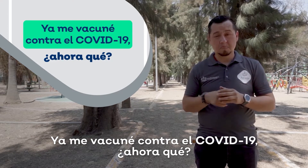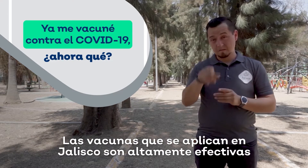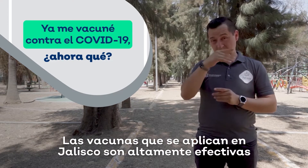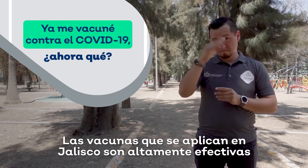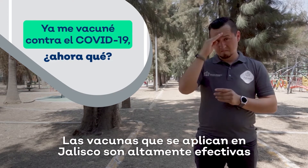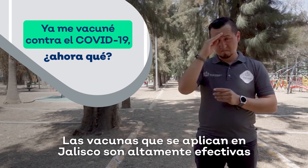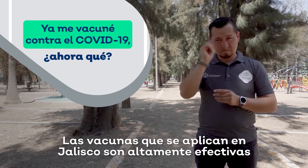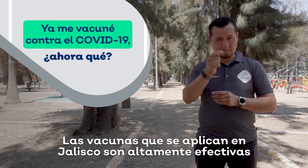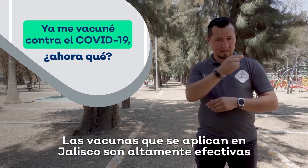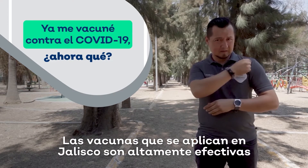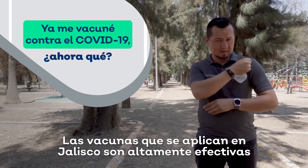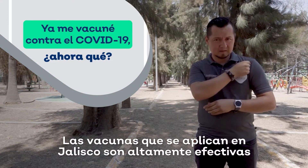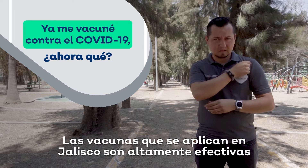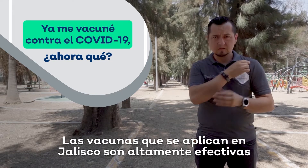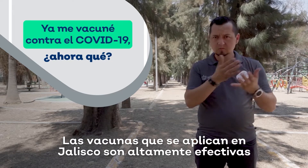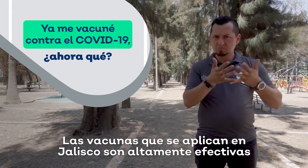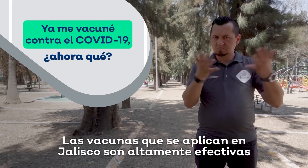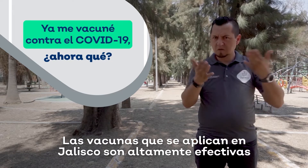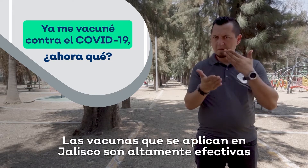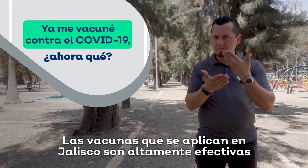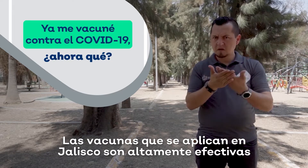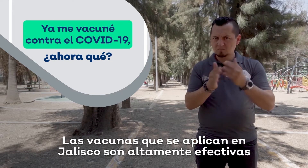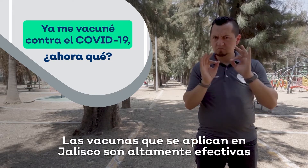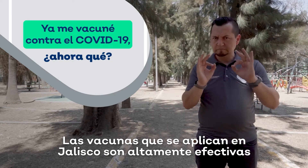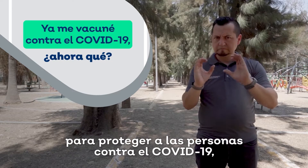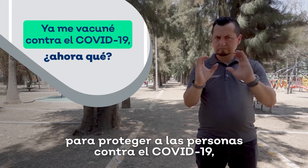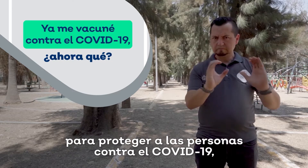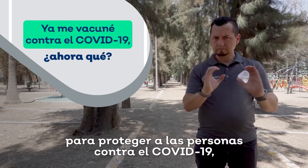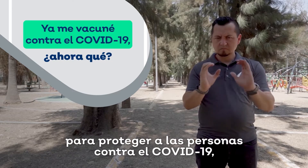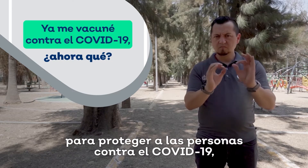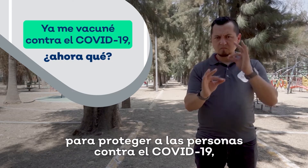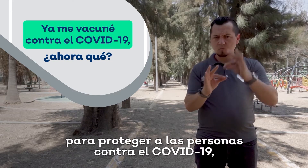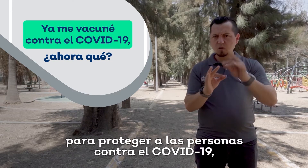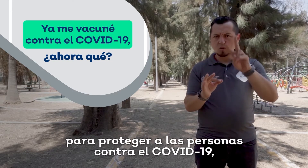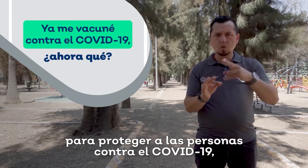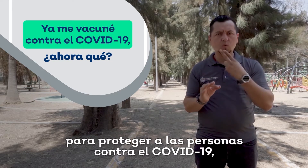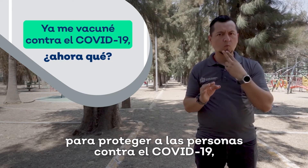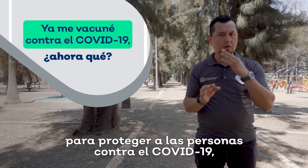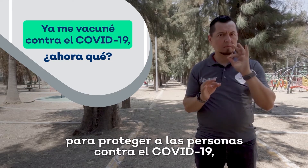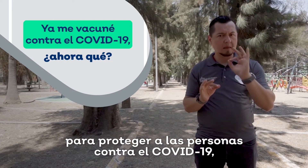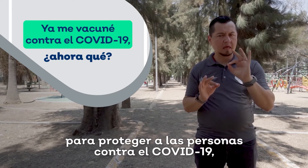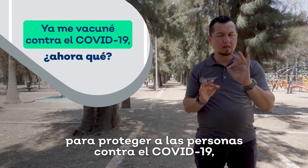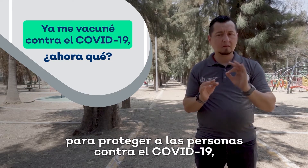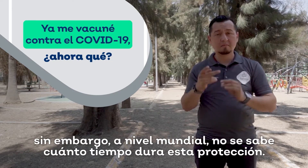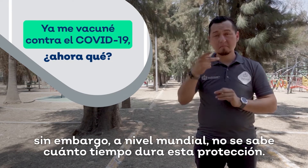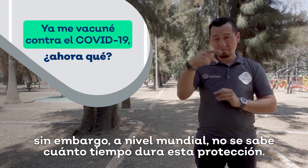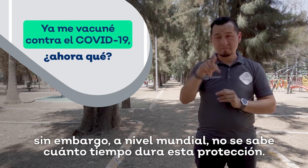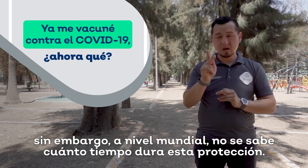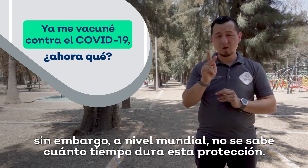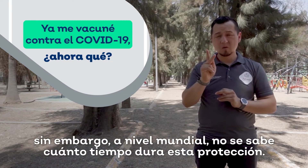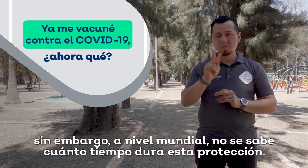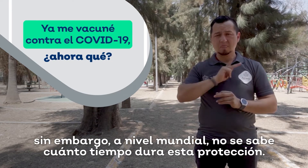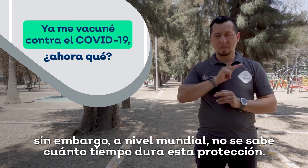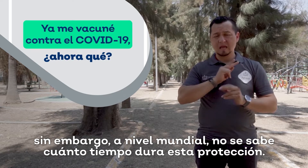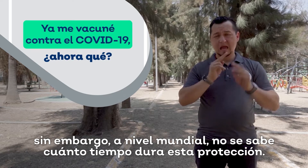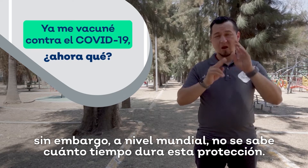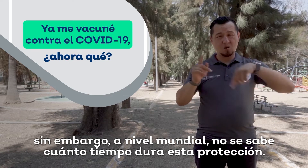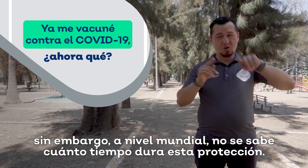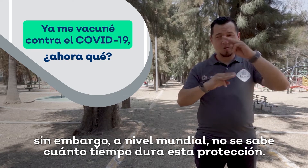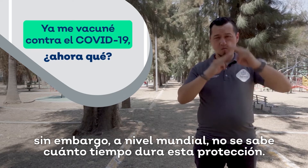Las vacunas que se aplican en Jalisco son altamente efectivas para proteger a las personas contra el COVID-19. Sin embargo, a nivel mundial, no se sabe